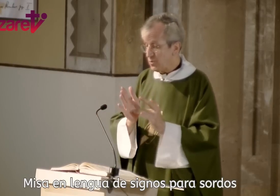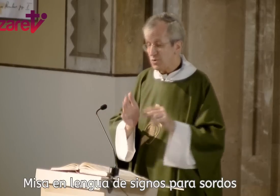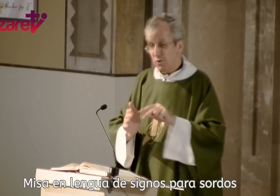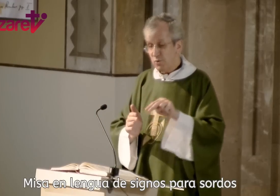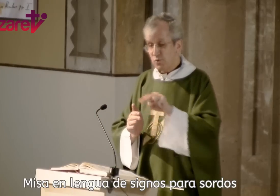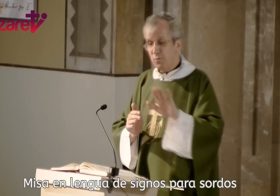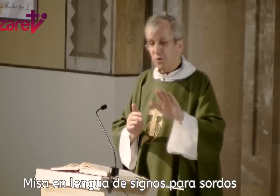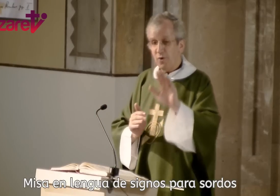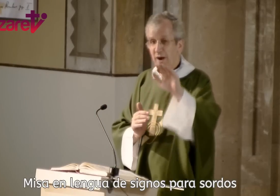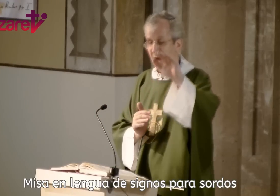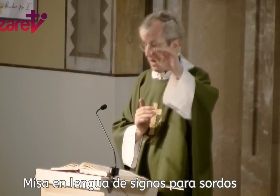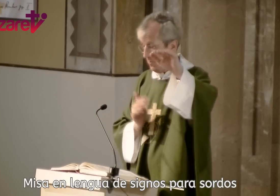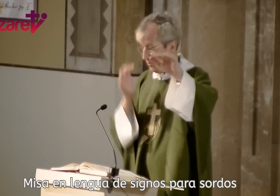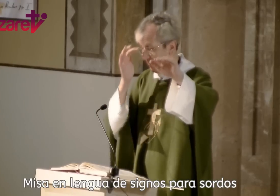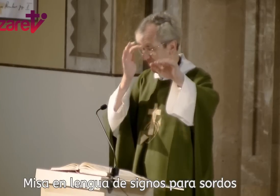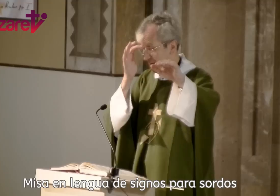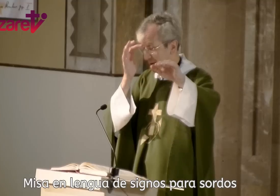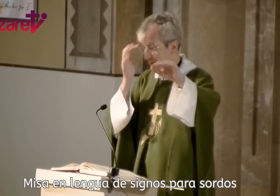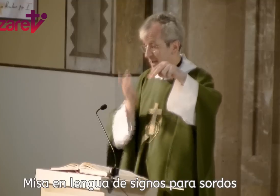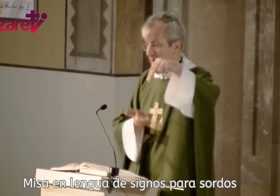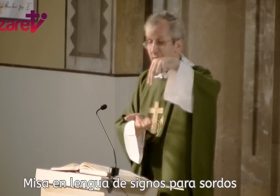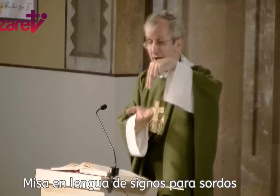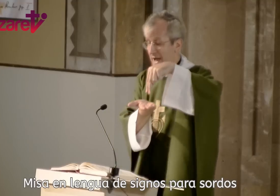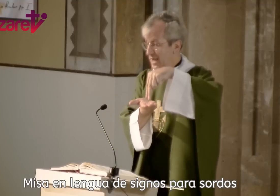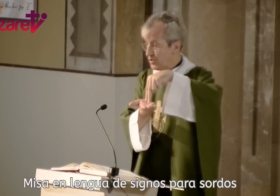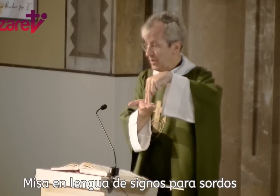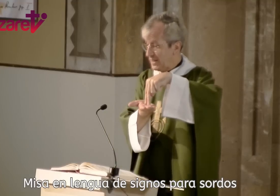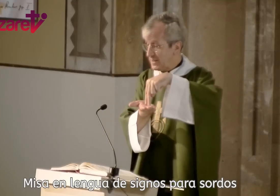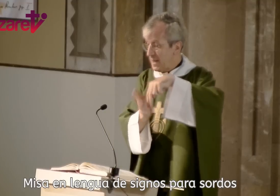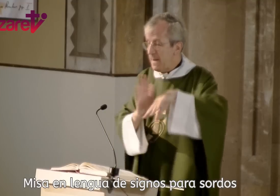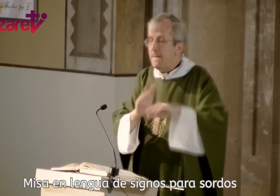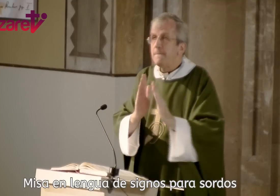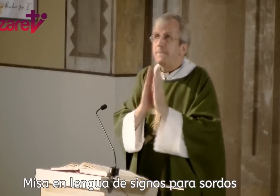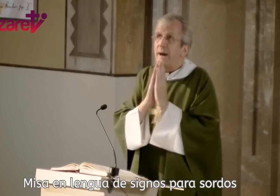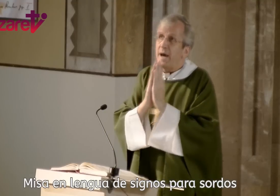Jesús subió al monte, a solas, para